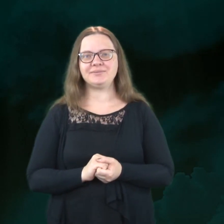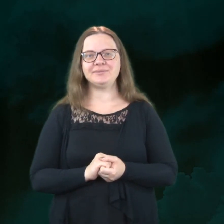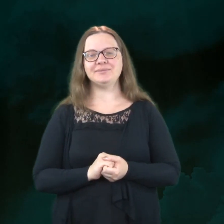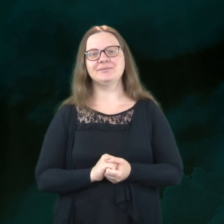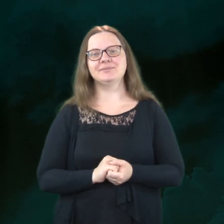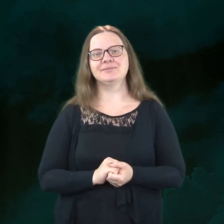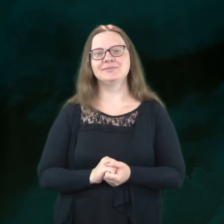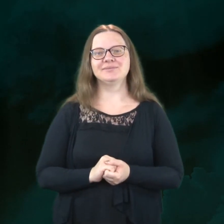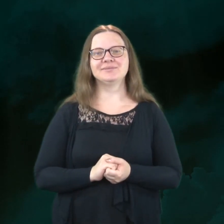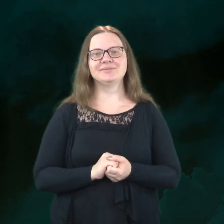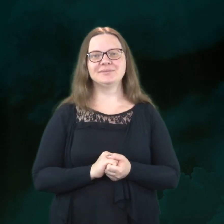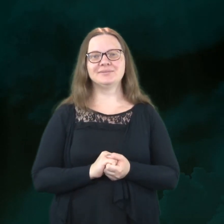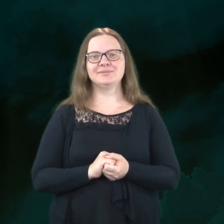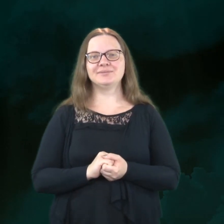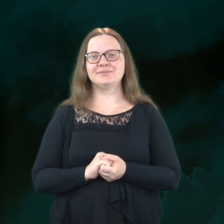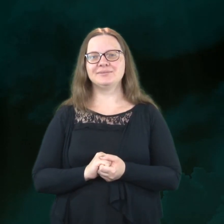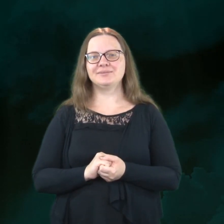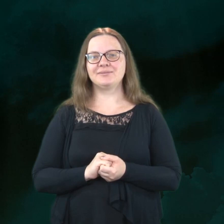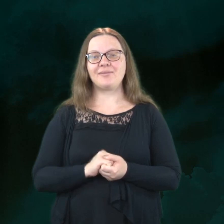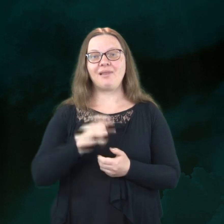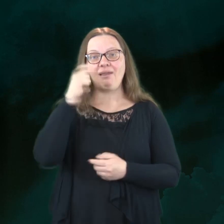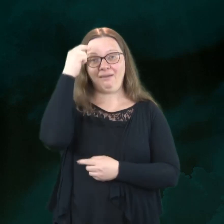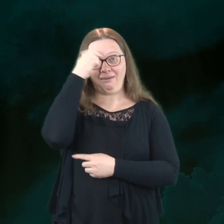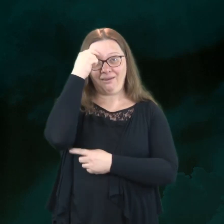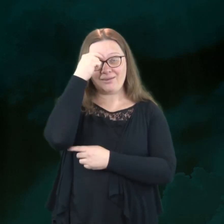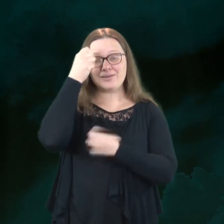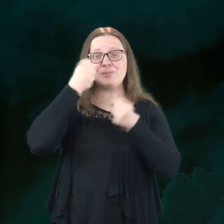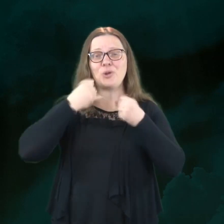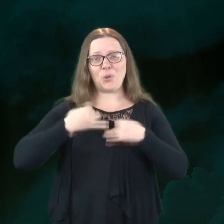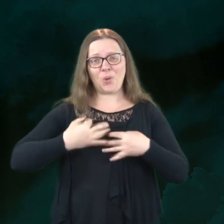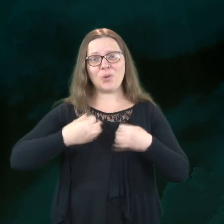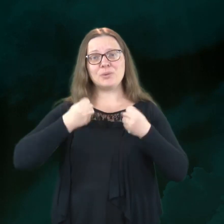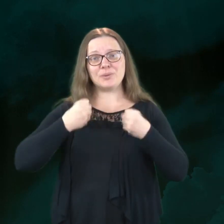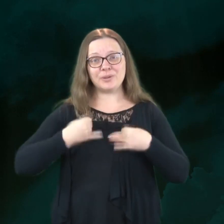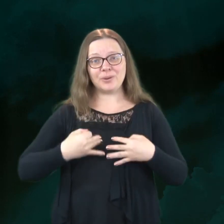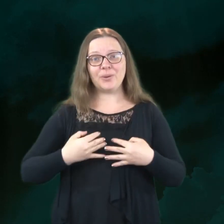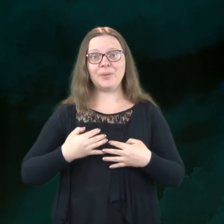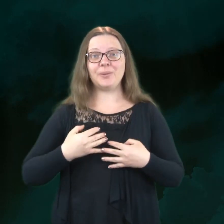Esdras adiantou bastante essa